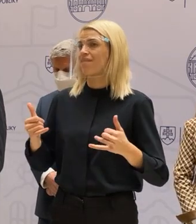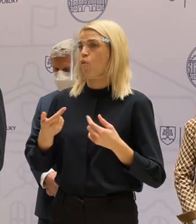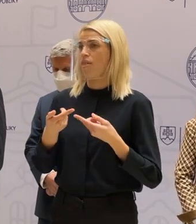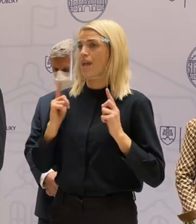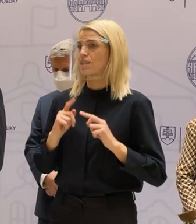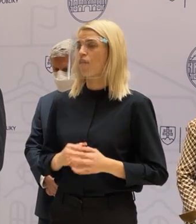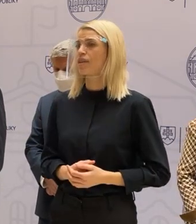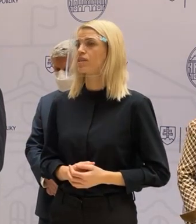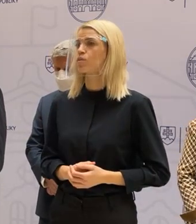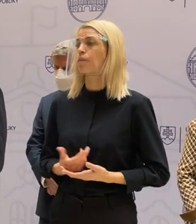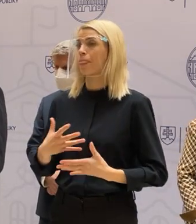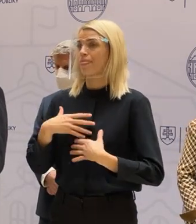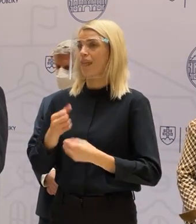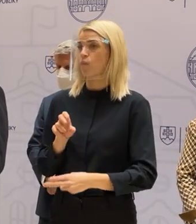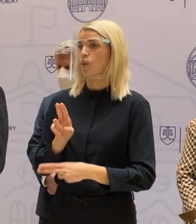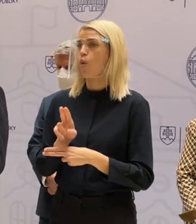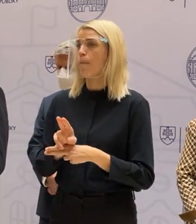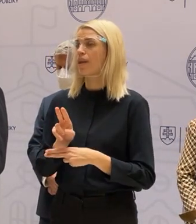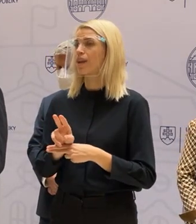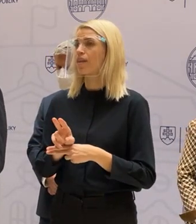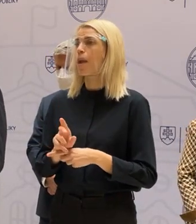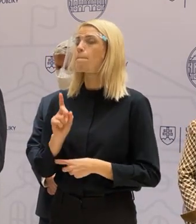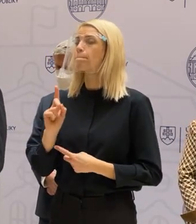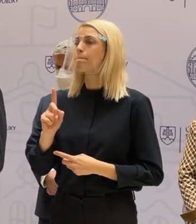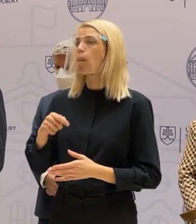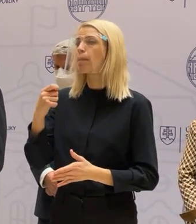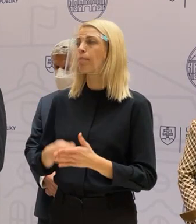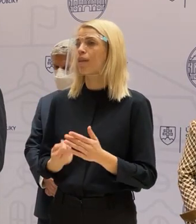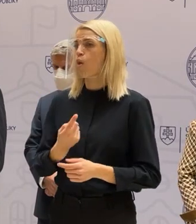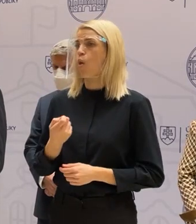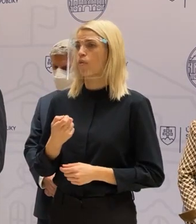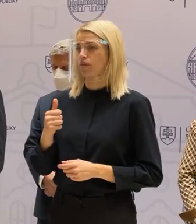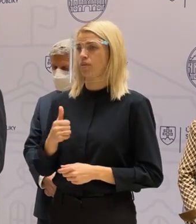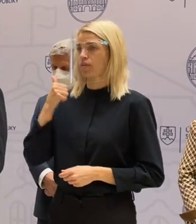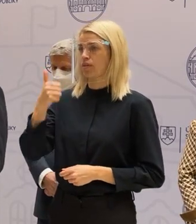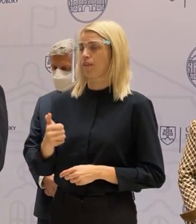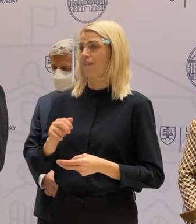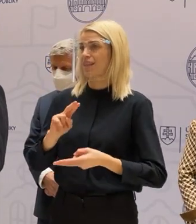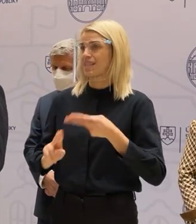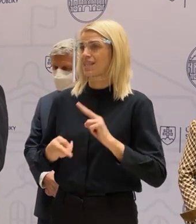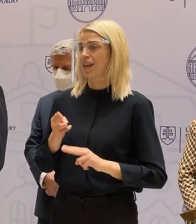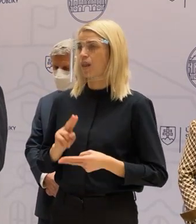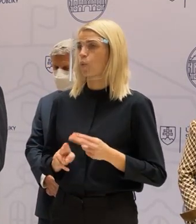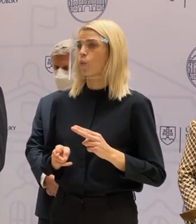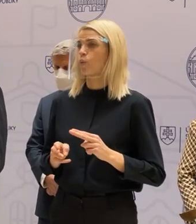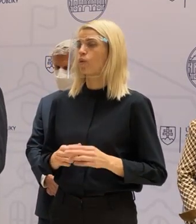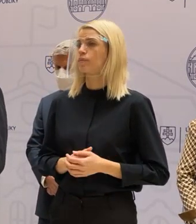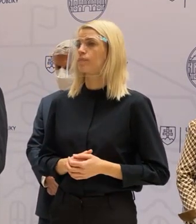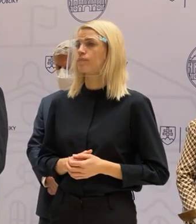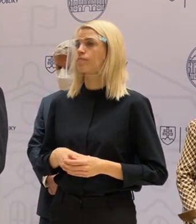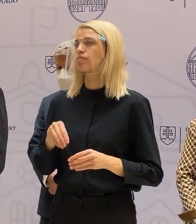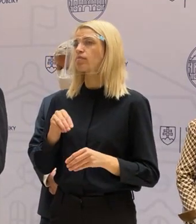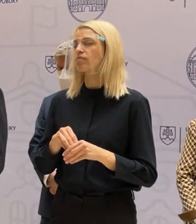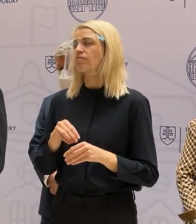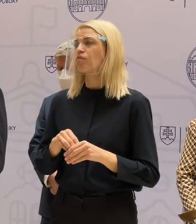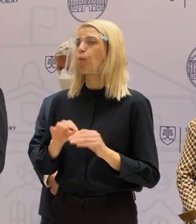Slovensku. Čiže navrhnuté opatrenia by mali platiť od budúcej stredy s